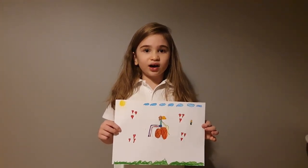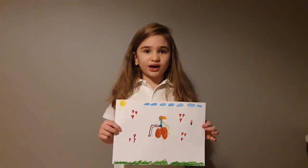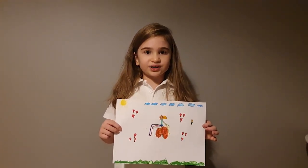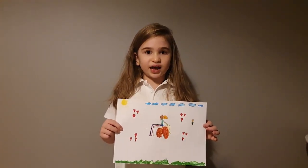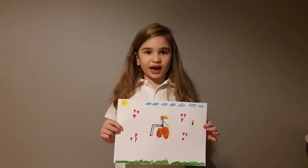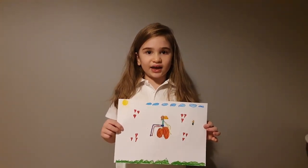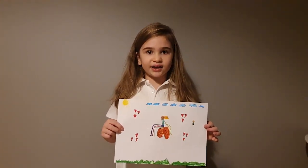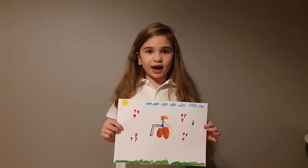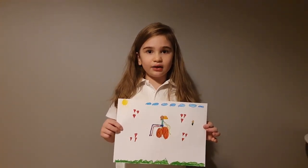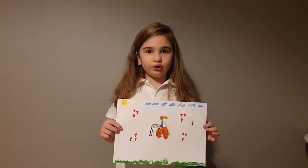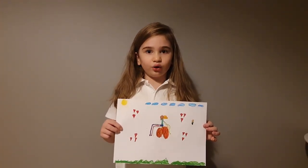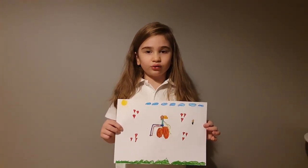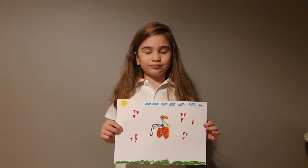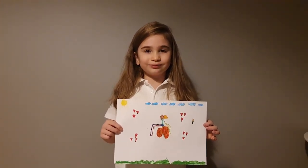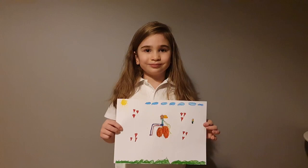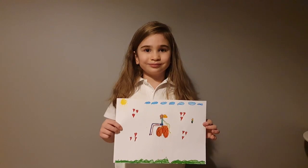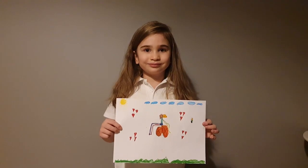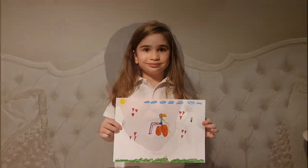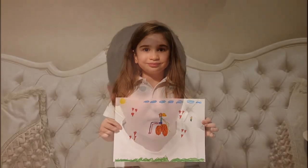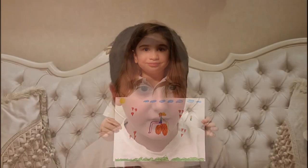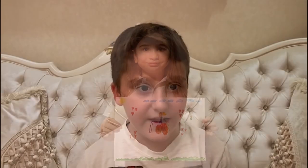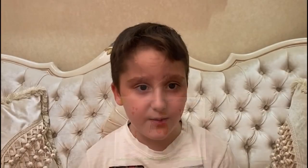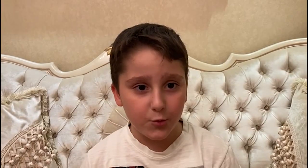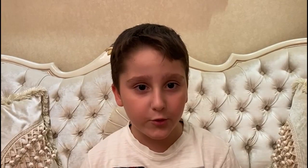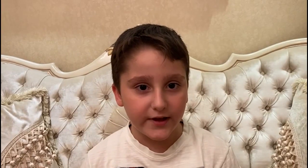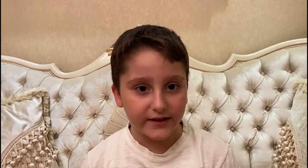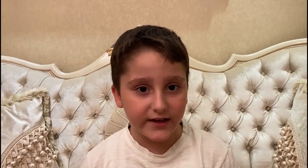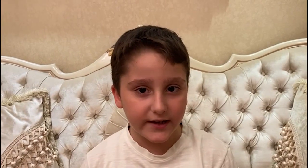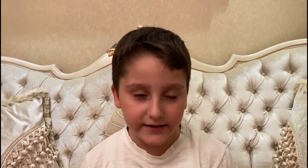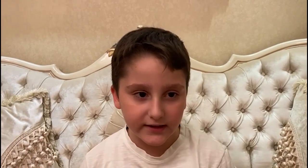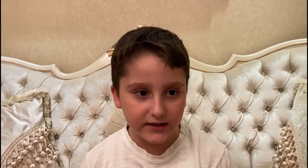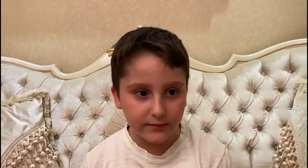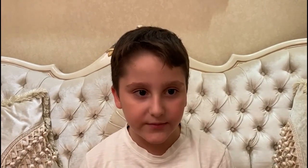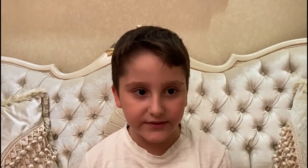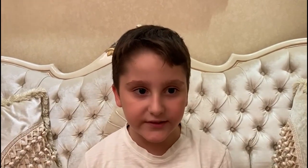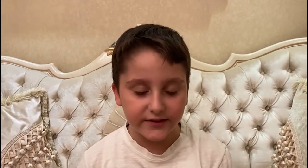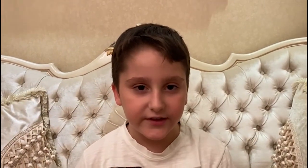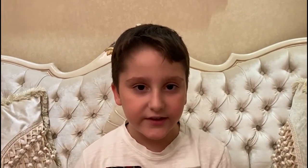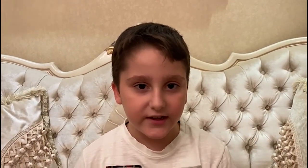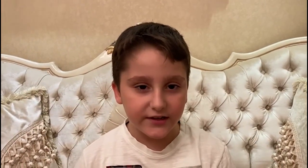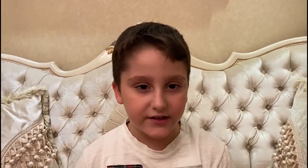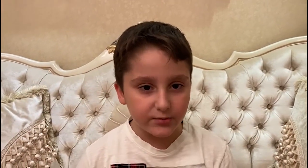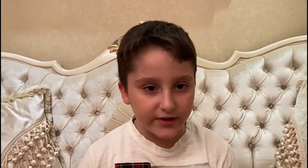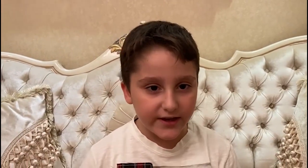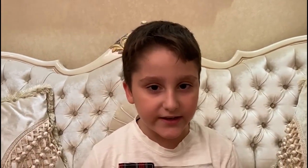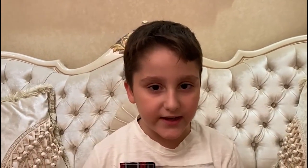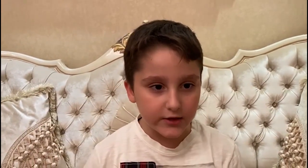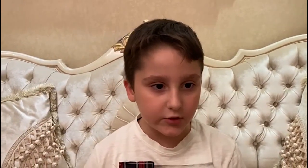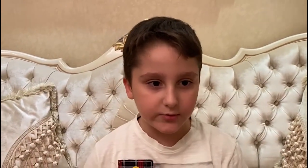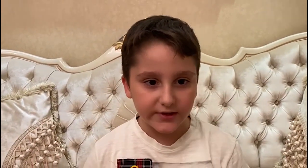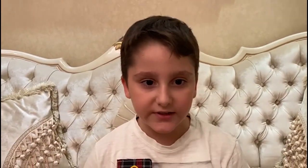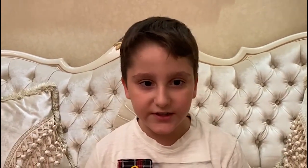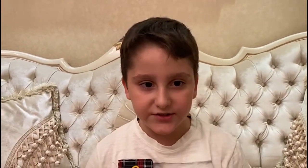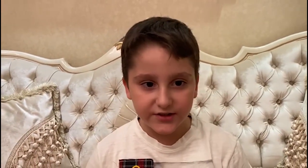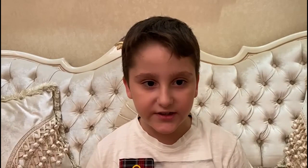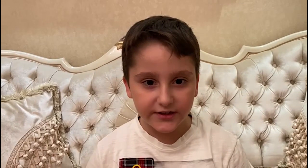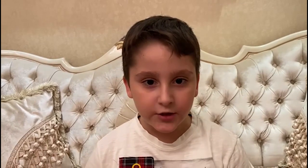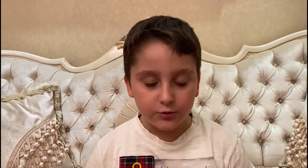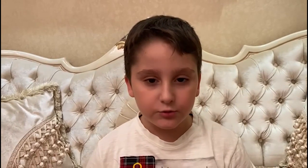varsa engel yok. En büyük engel engellenmektir. Kaldırımlara engel olmaktan çıkarın.